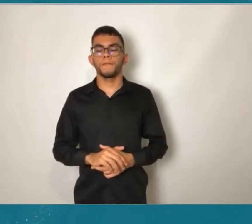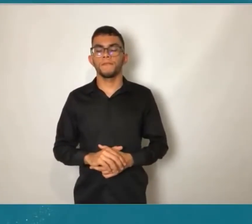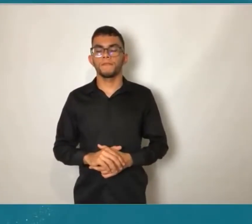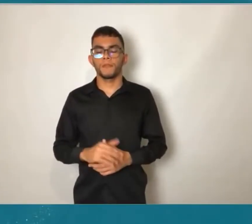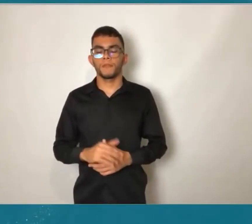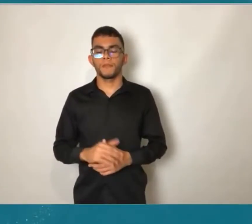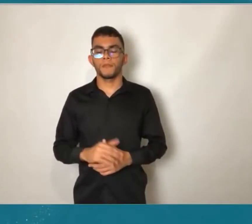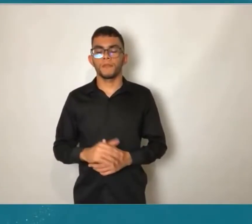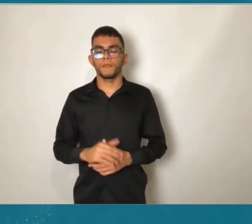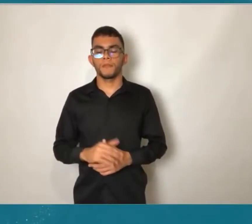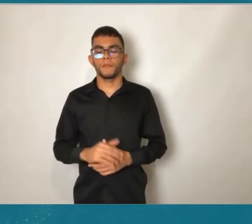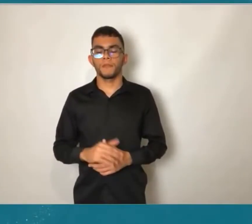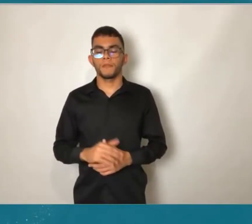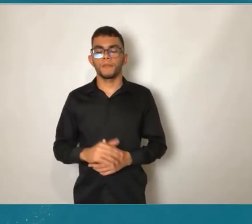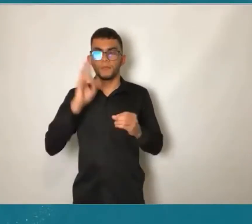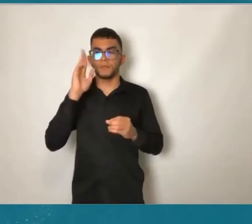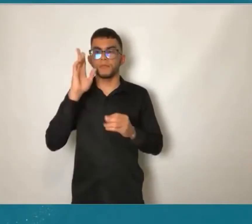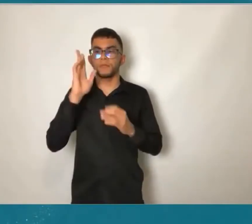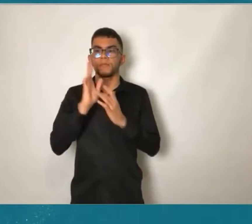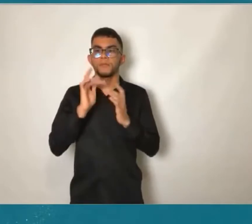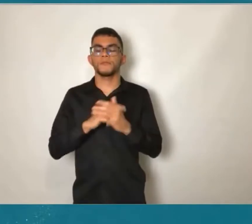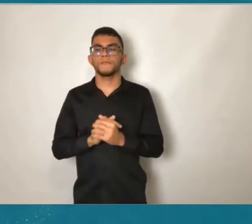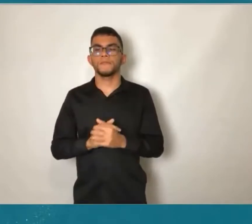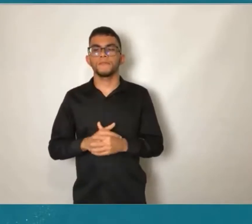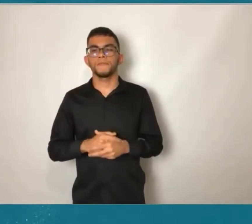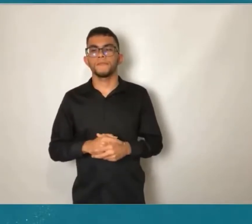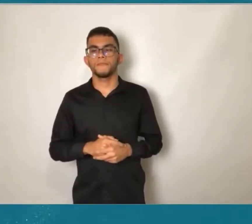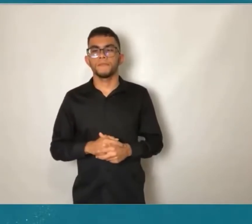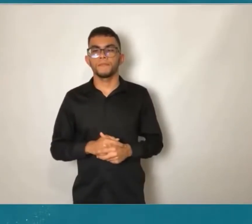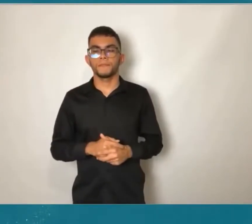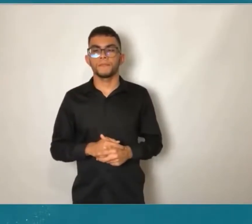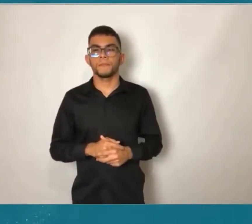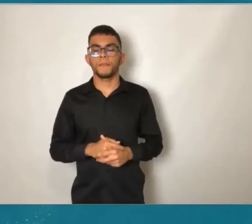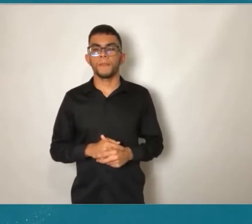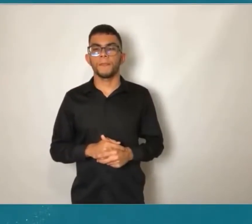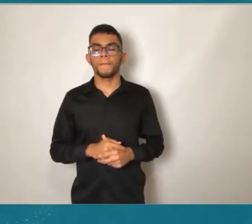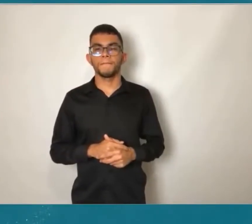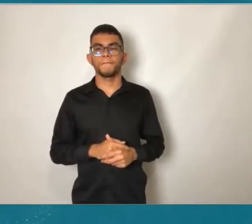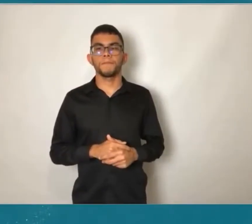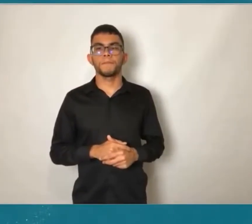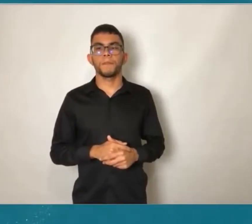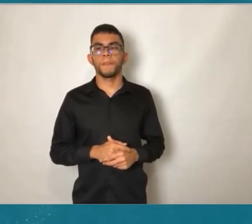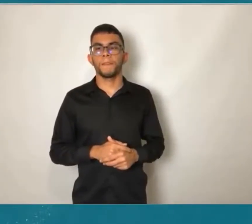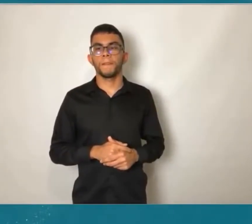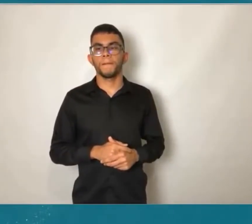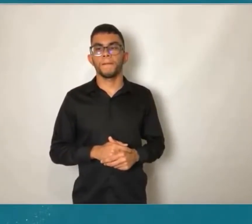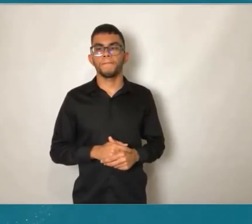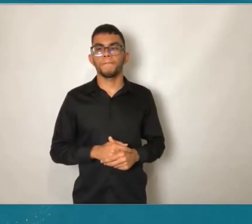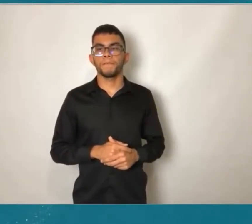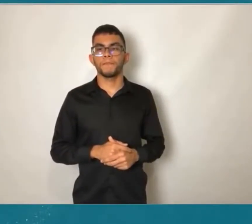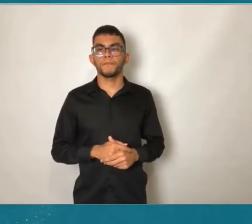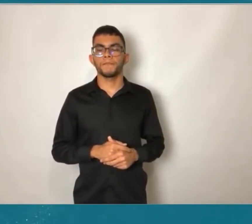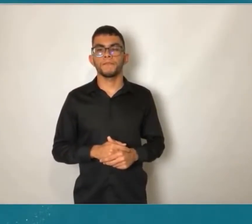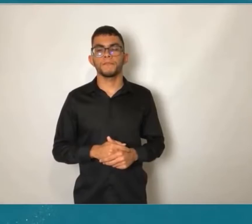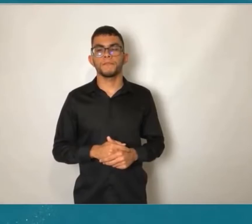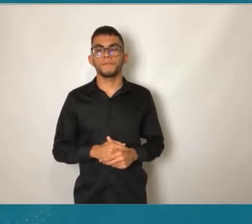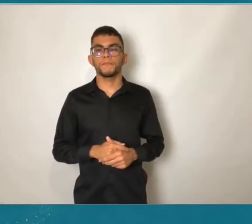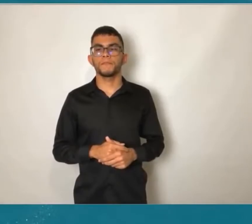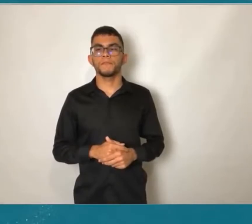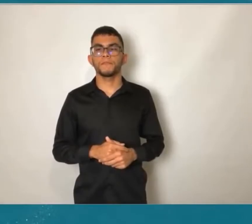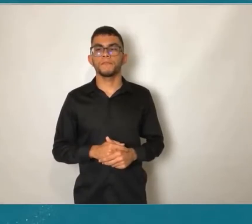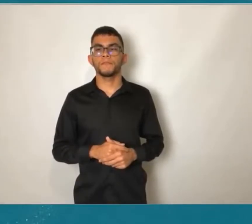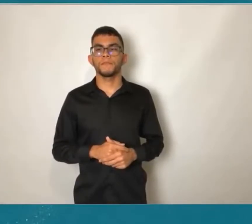paz e alegria no Espírito Santo. Então, ele quer produzir isso em nós. E Salmo 110,